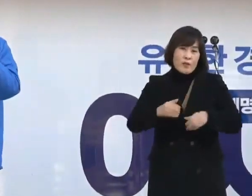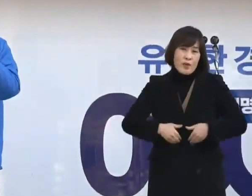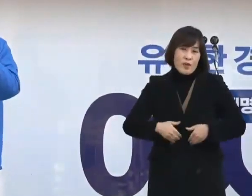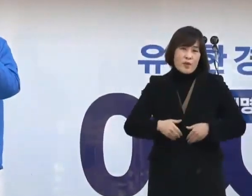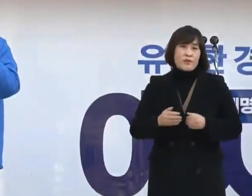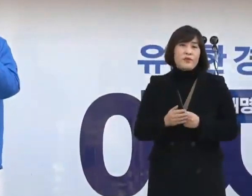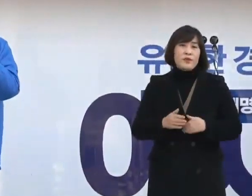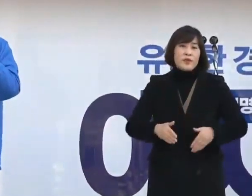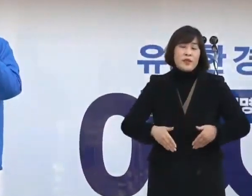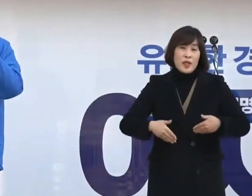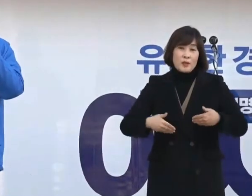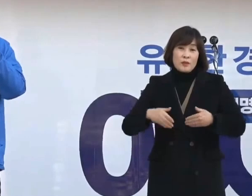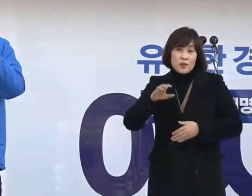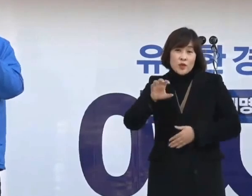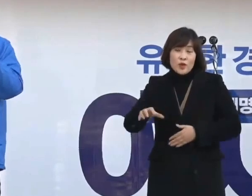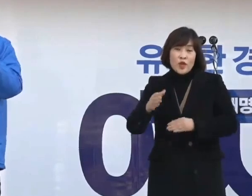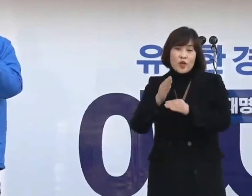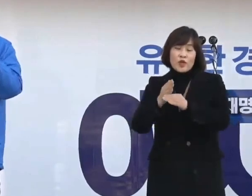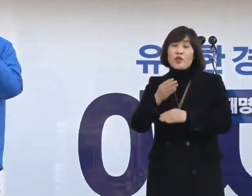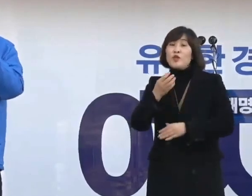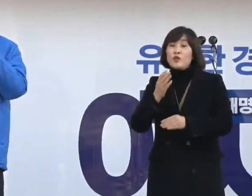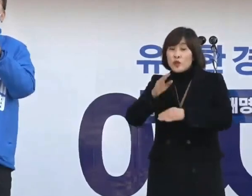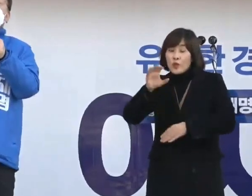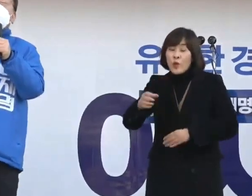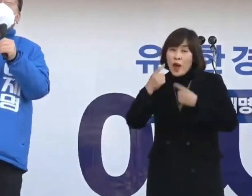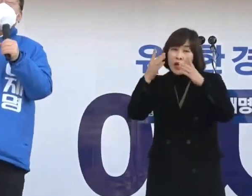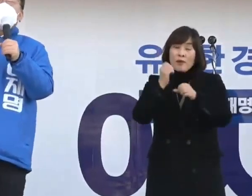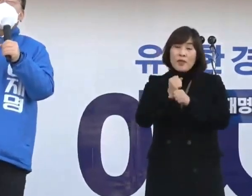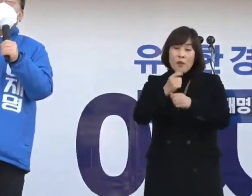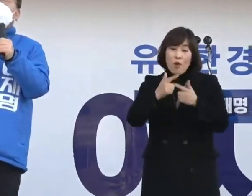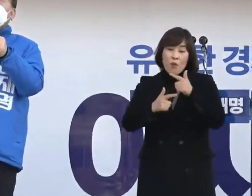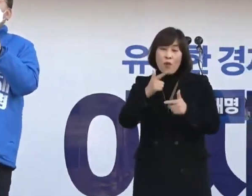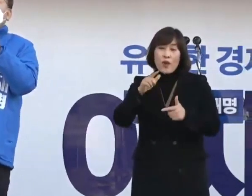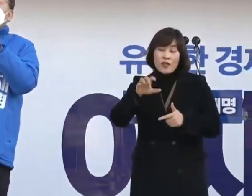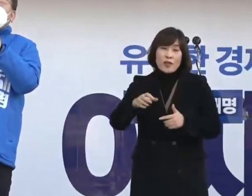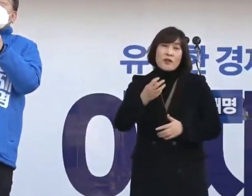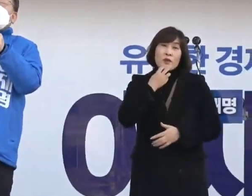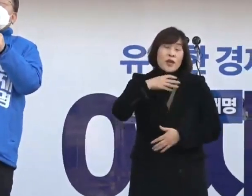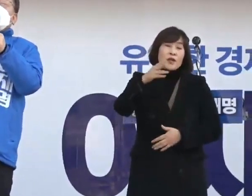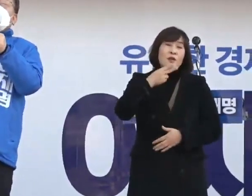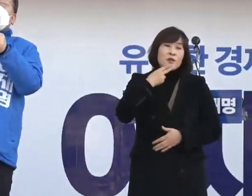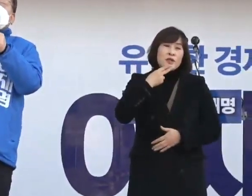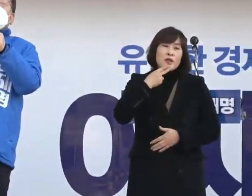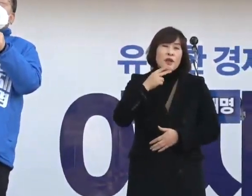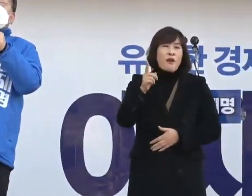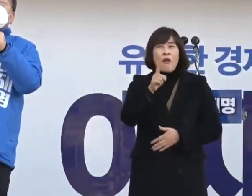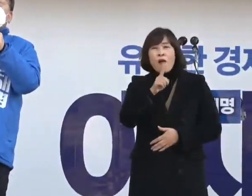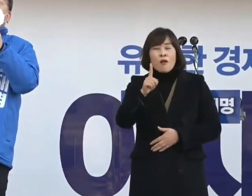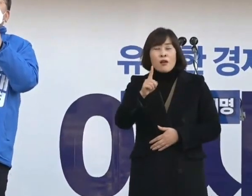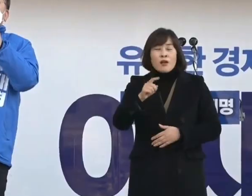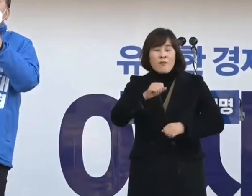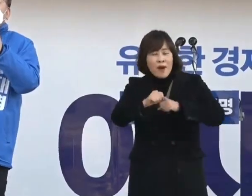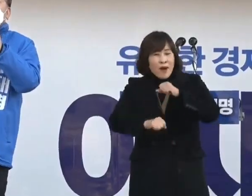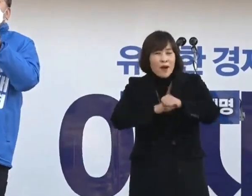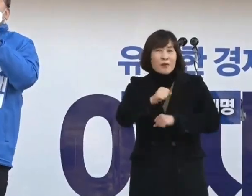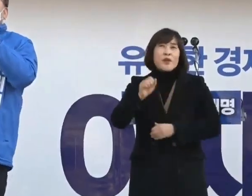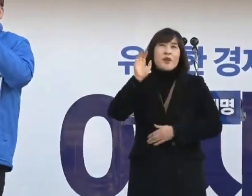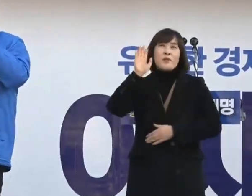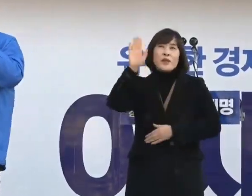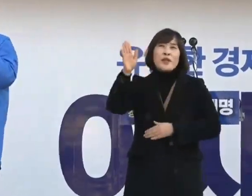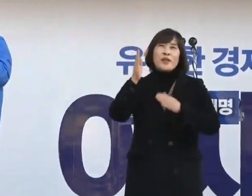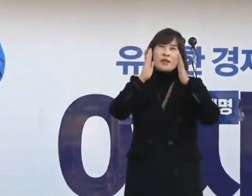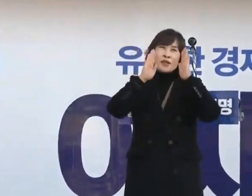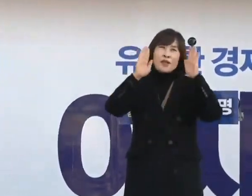남부 수도권 확실하게 만들어서 목포에서 서울 가지 않고도 얼마든지 미래를 설계할 수 있게